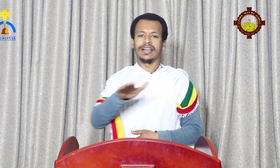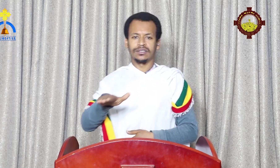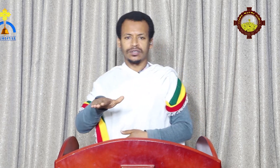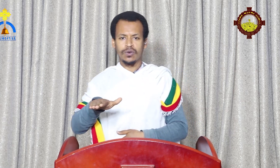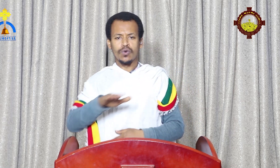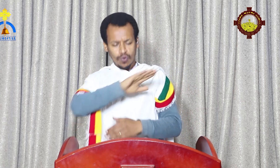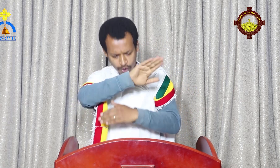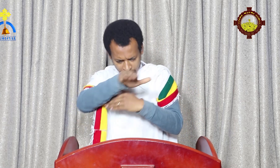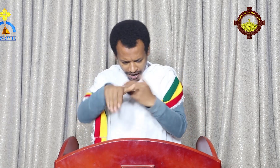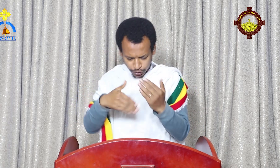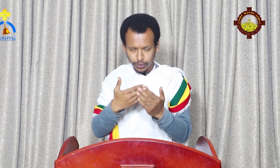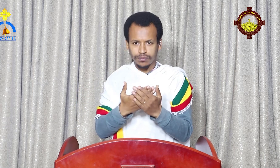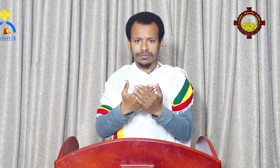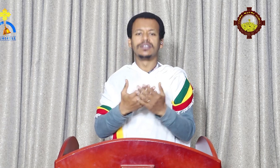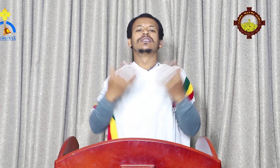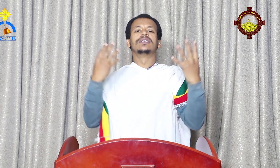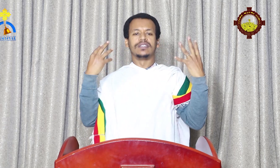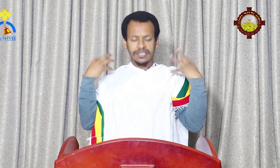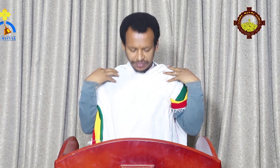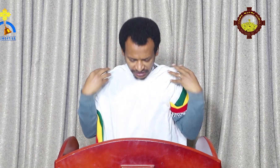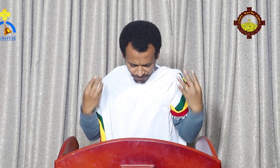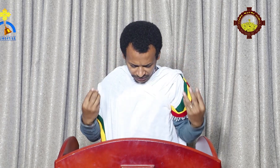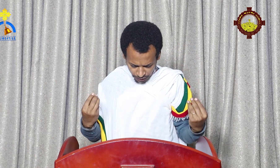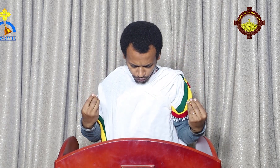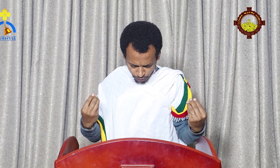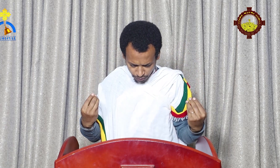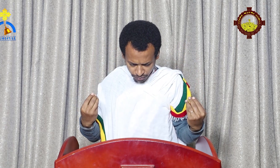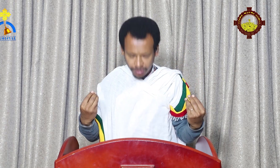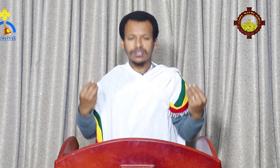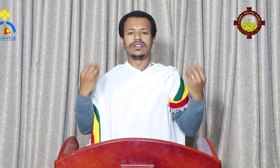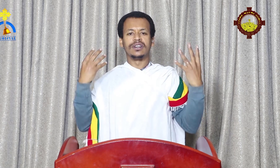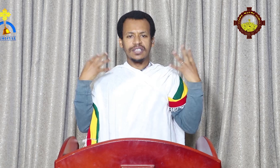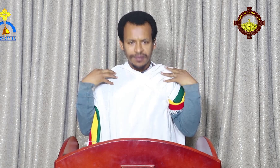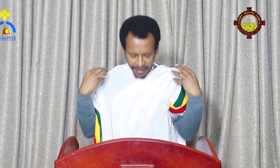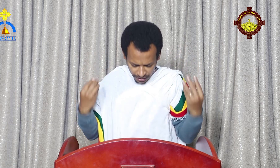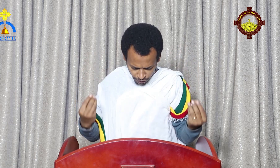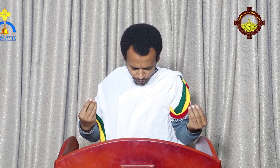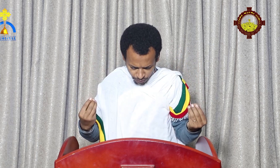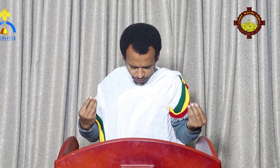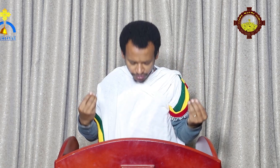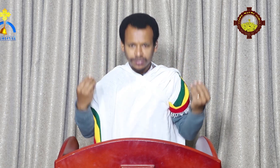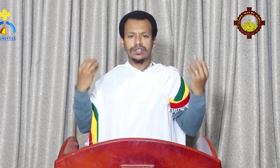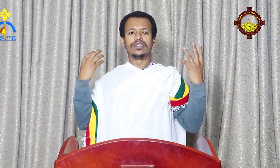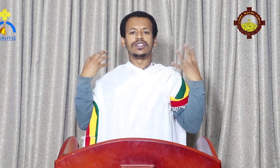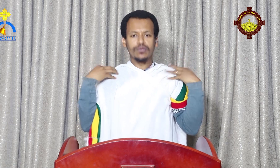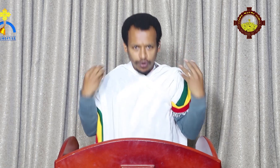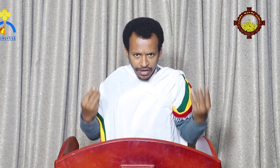ሕፃናት ሁላችሁ እንደምን ሰነበታችሁ? እንደምን አላችሁ? እንደምን